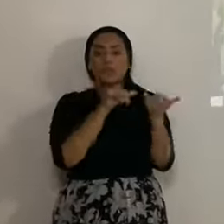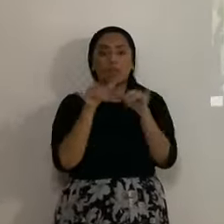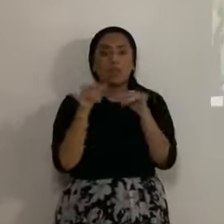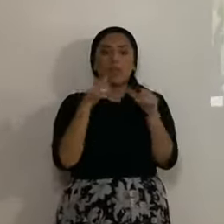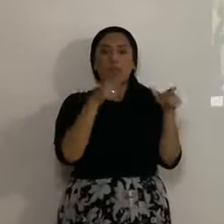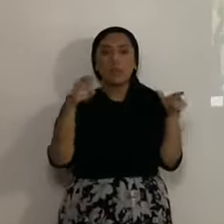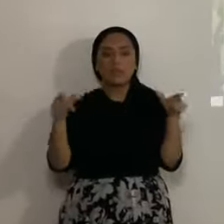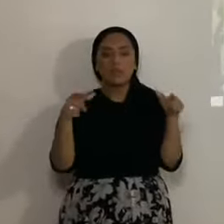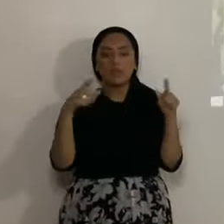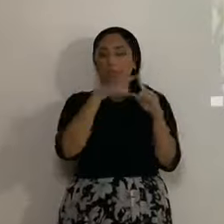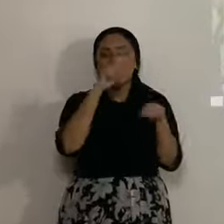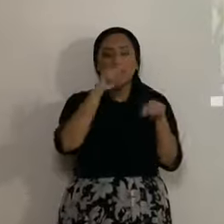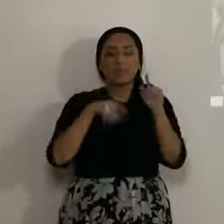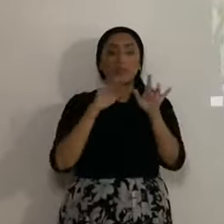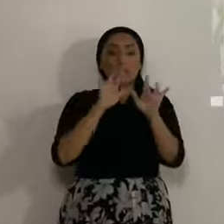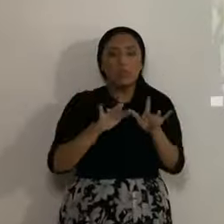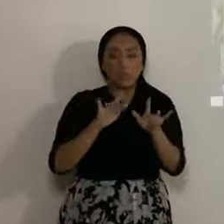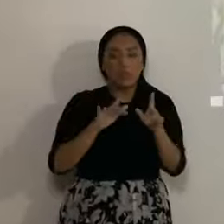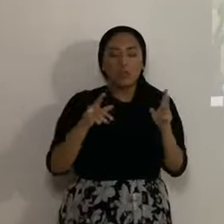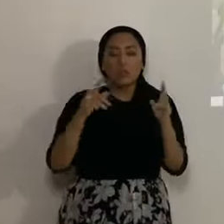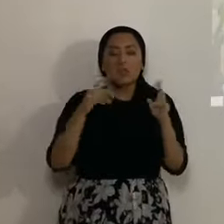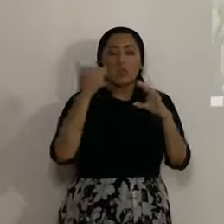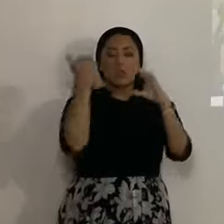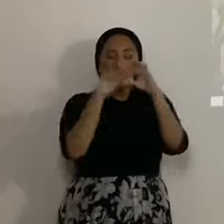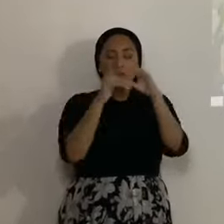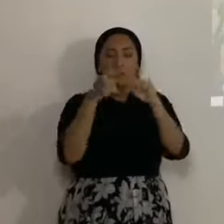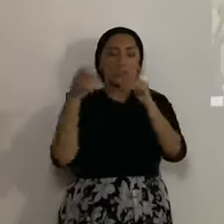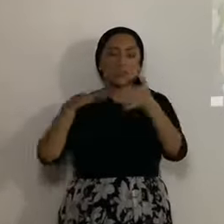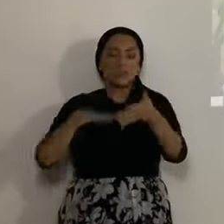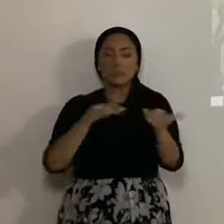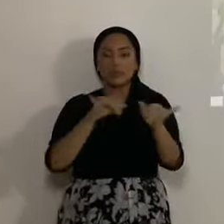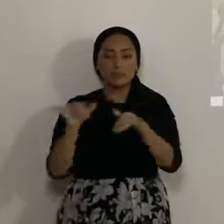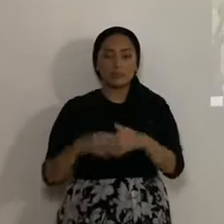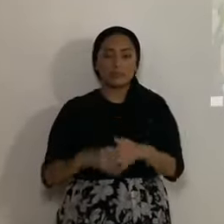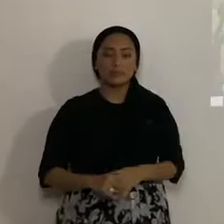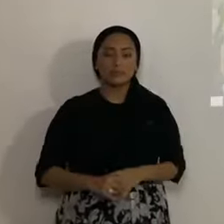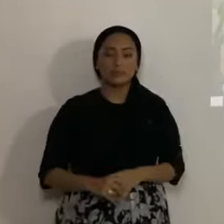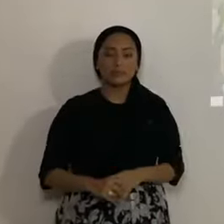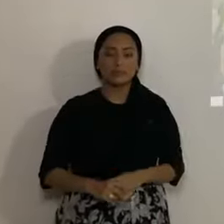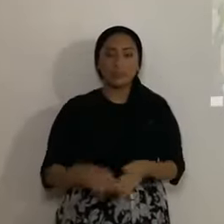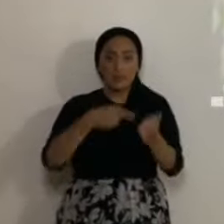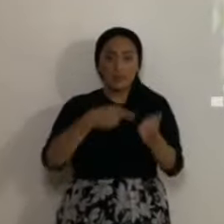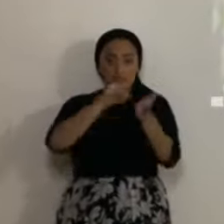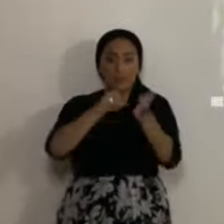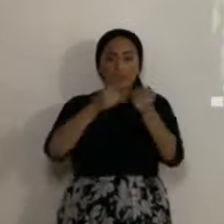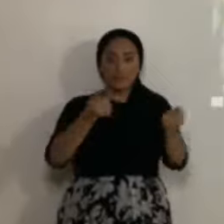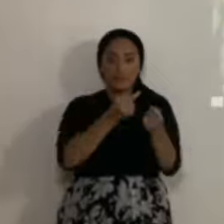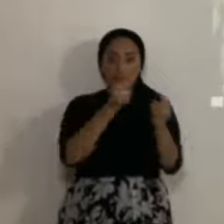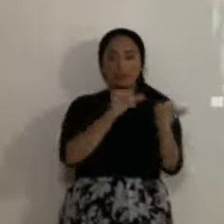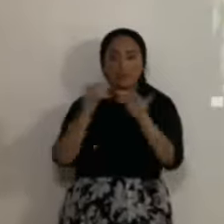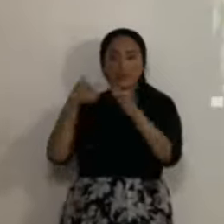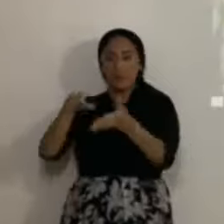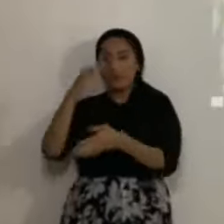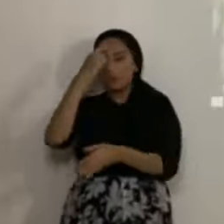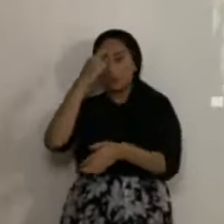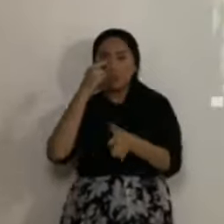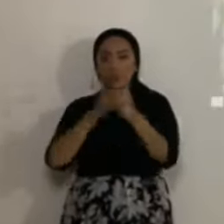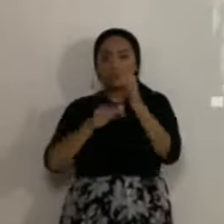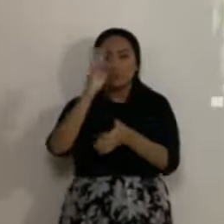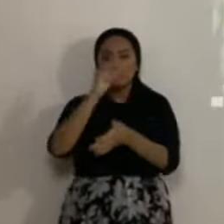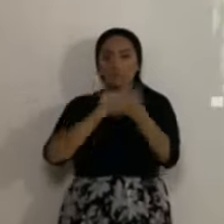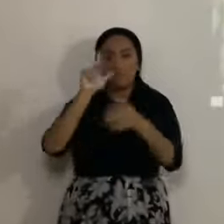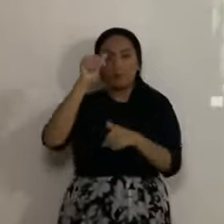no puede llegar este con ternura y ese es un mensajero de muerte. La paga del pecado es muerte. Romanos 6.23,